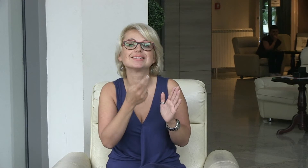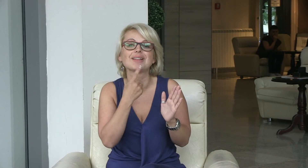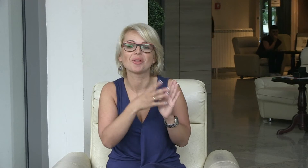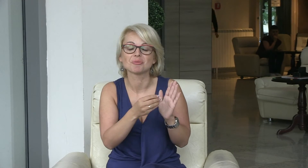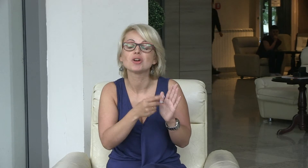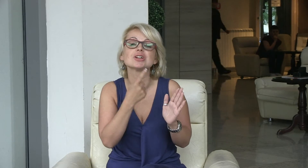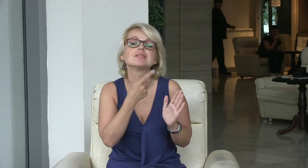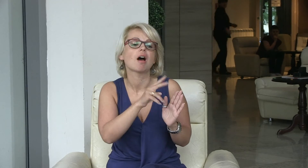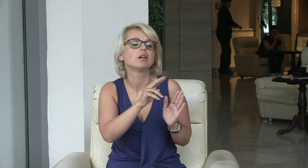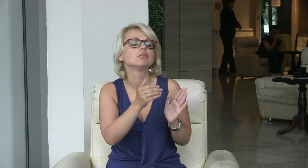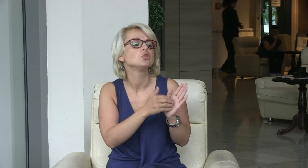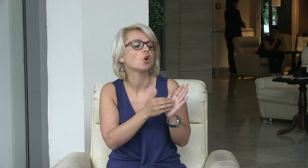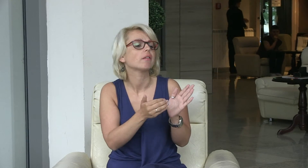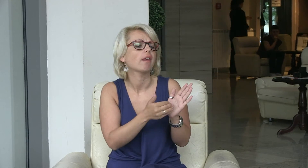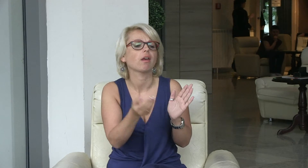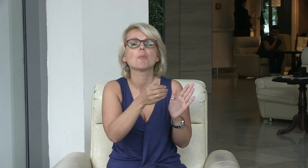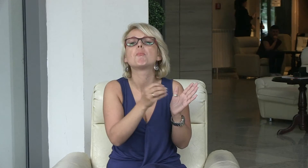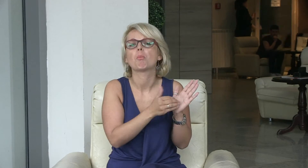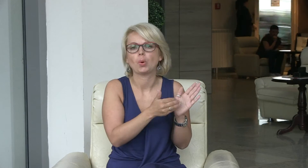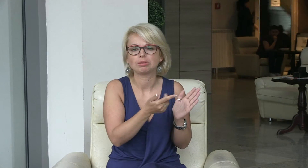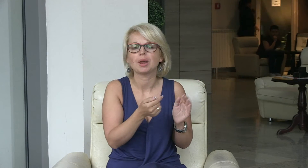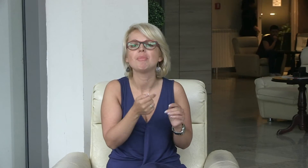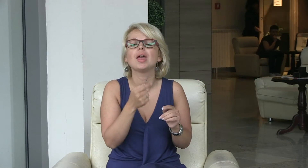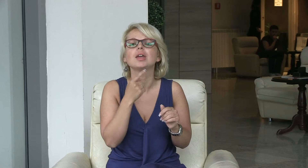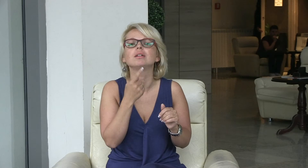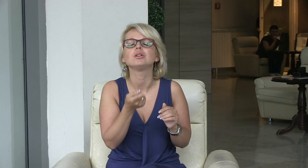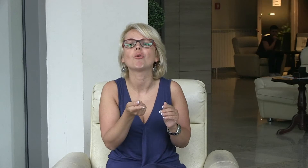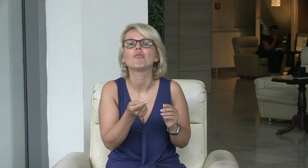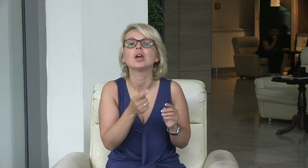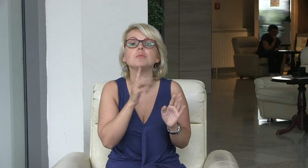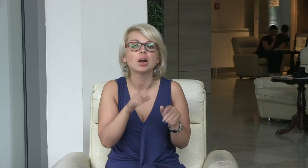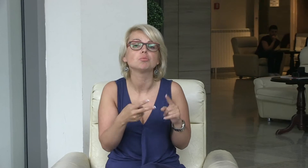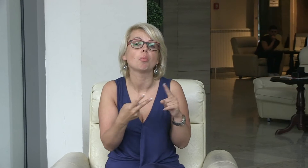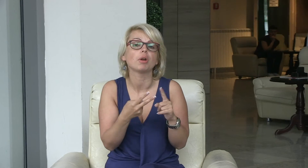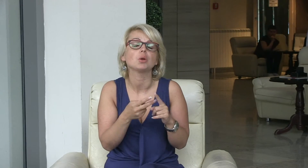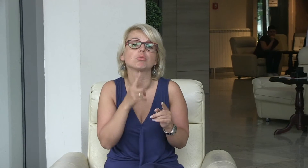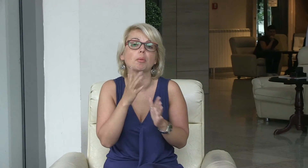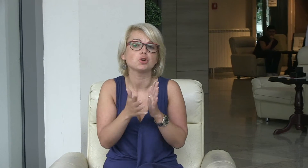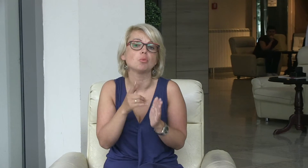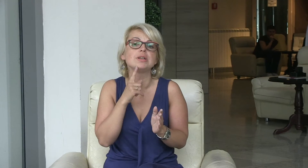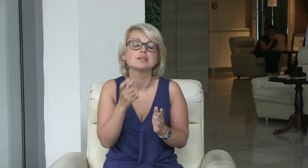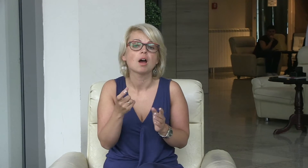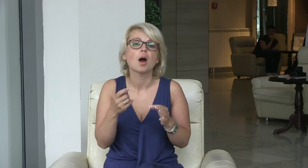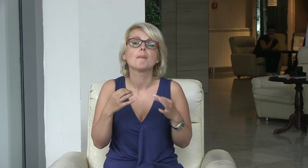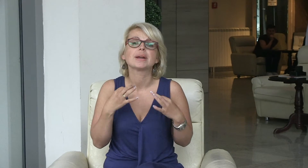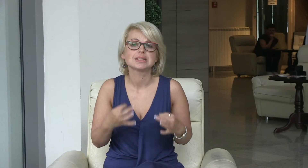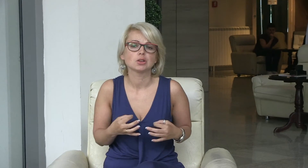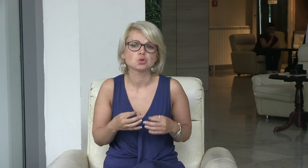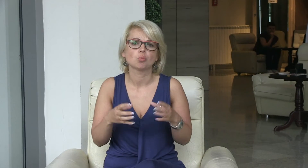većeg broja tumača znakovnog jezika, o potrebama gluvih ljudi u Kragujevcu. Također smo